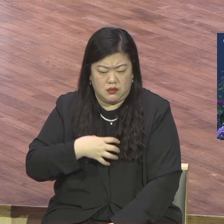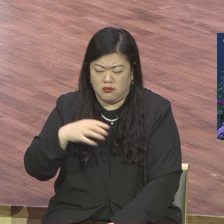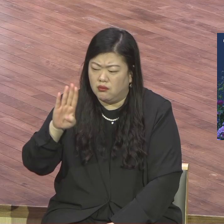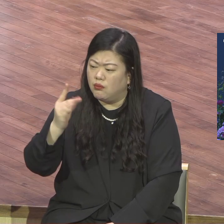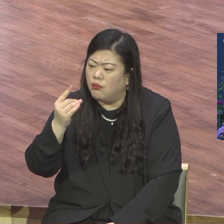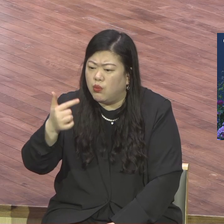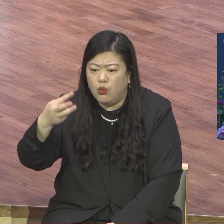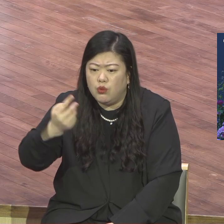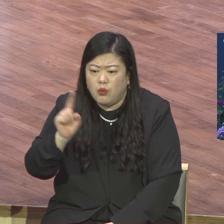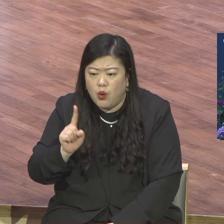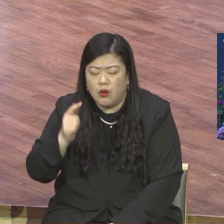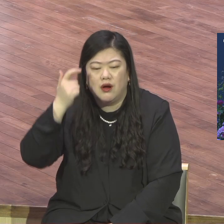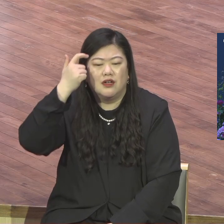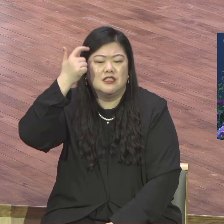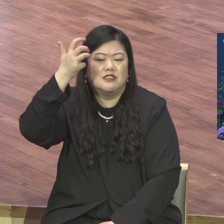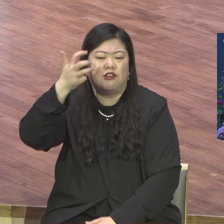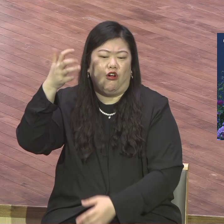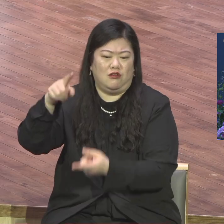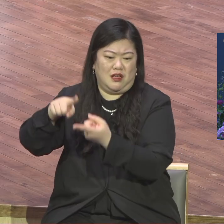여러분